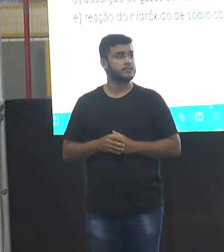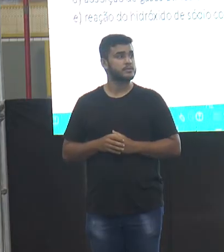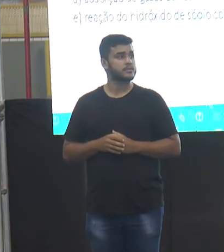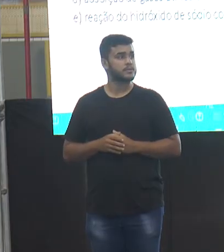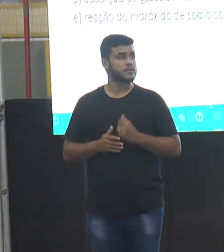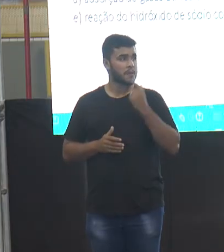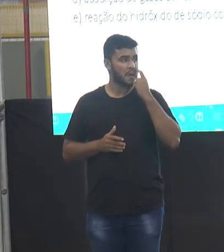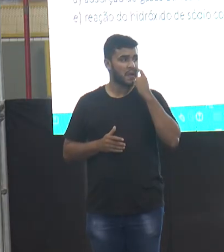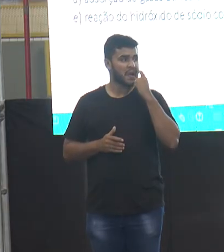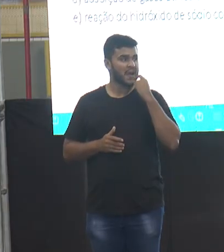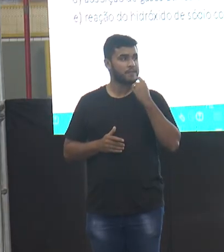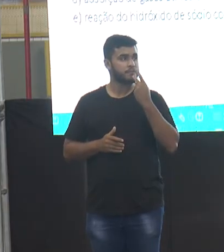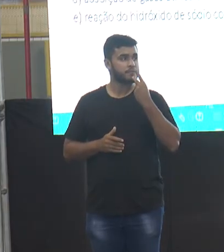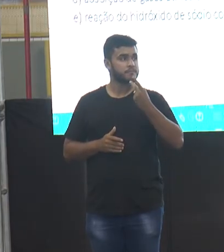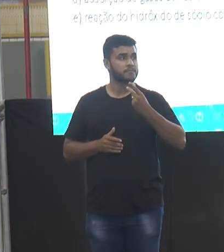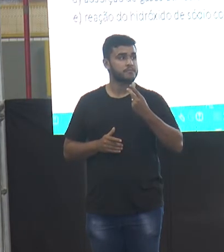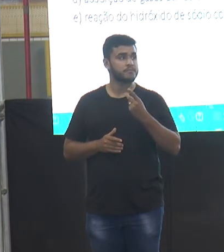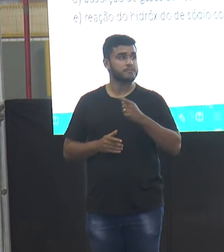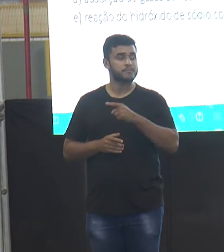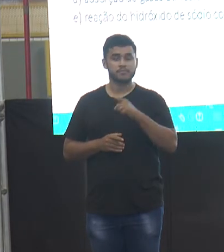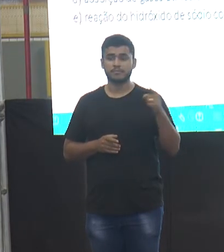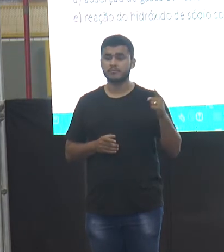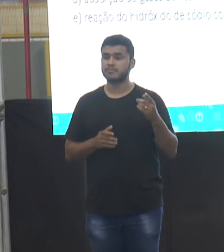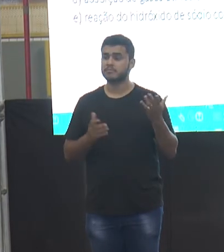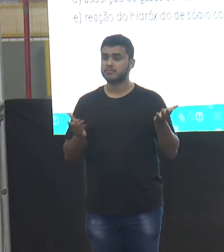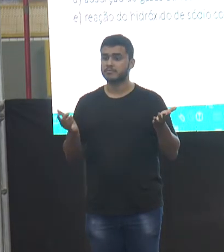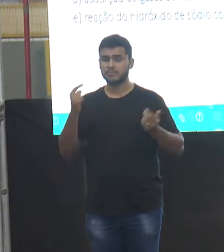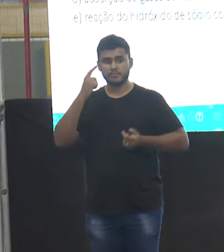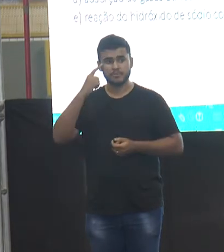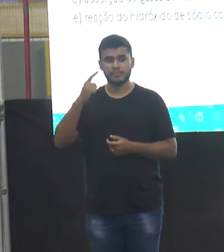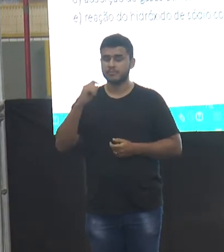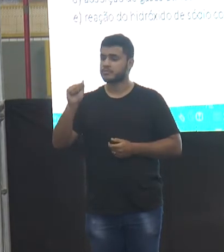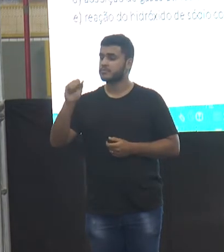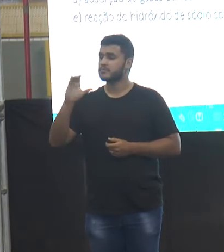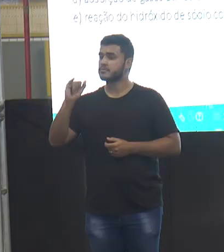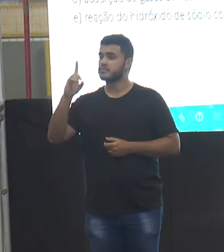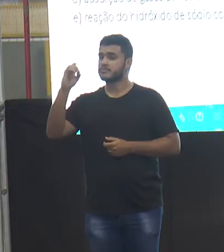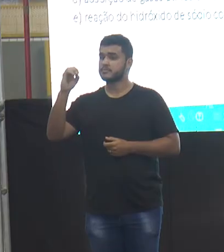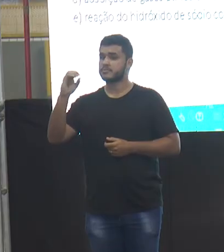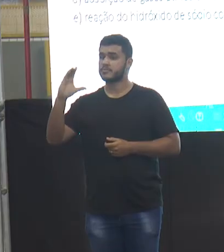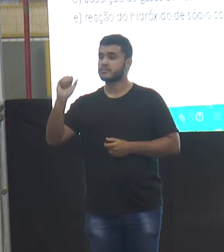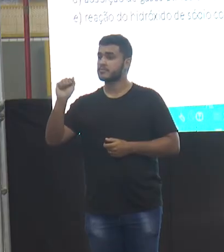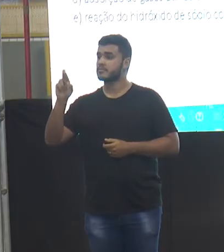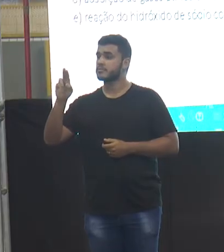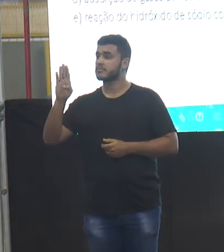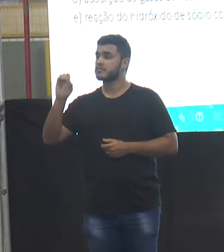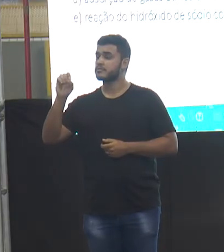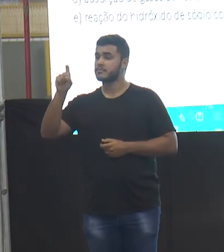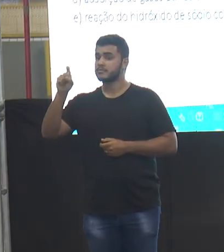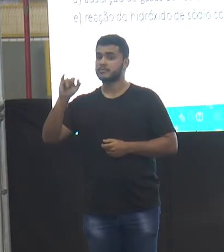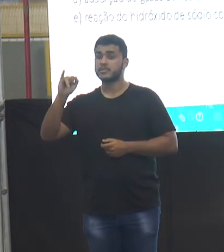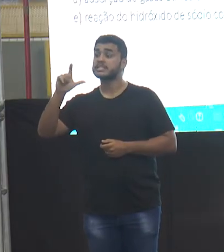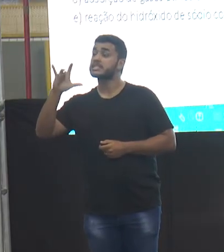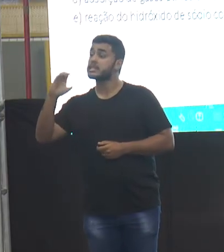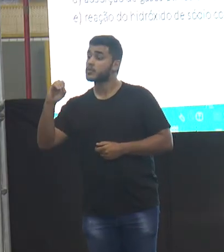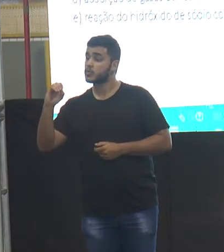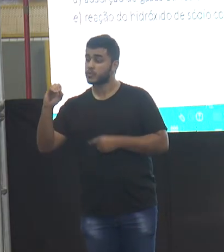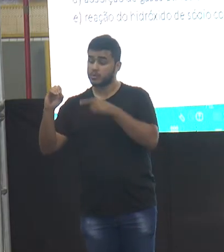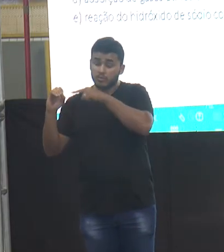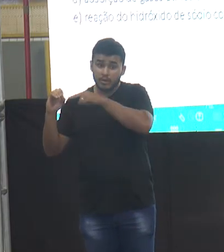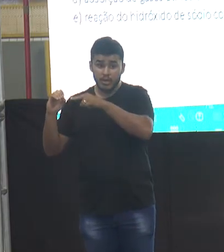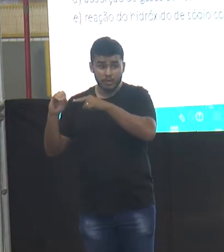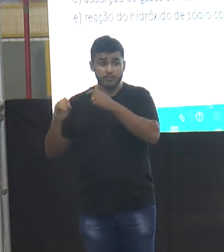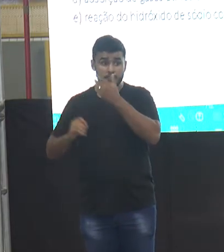Eu perdi um pouco dos meus amores aqui. Ácido carboxílico. Ácido